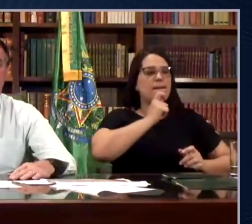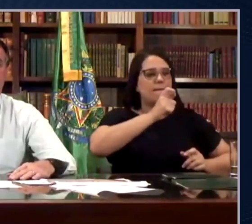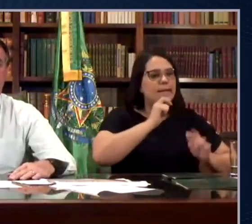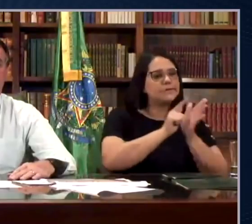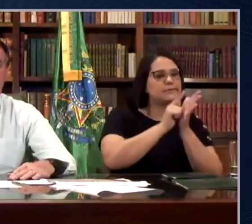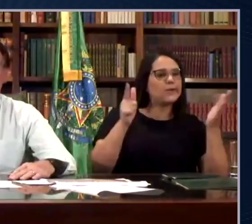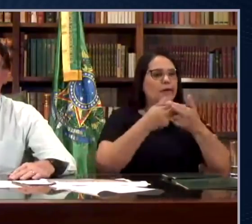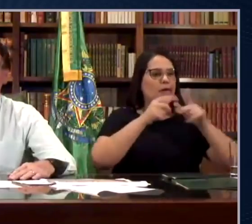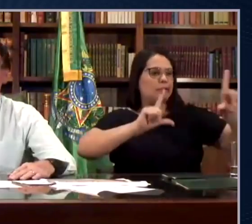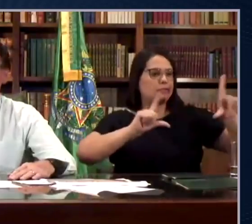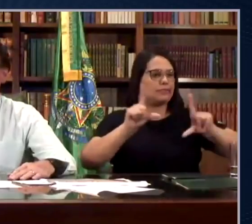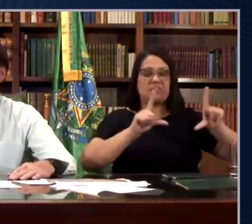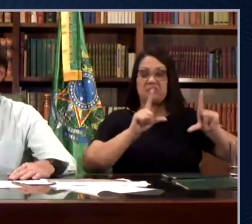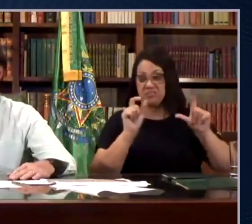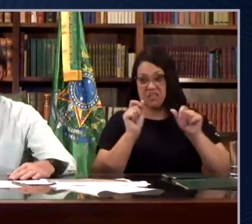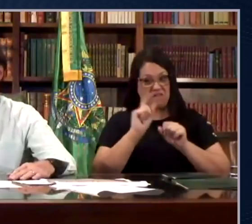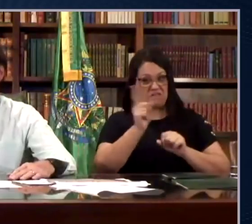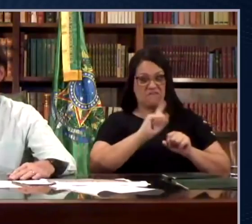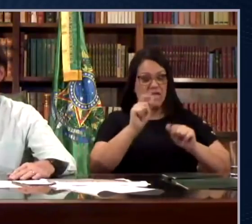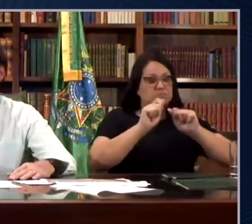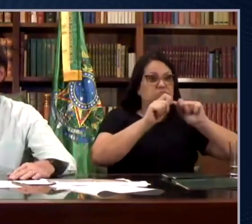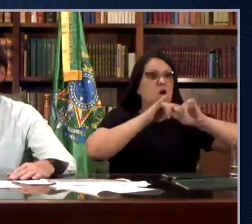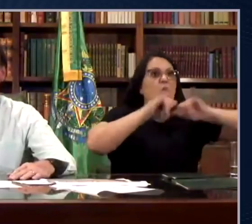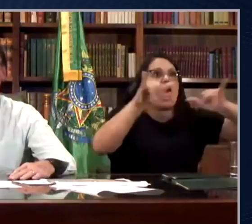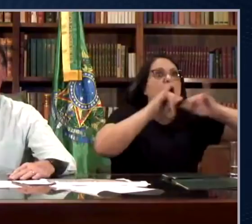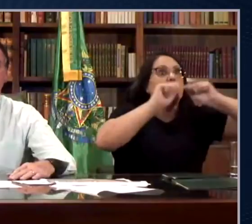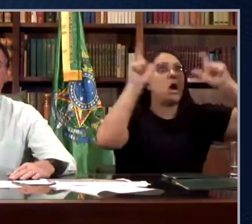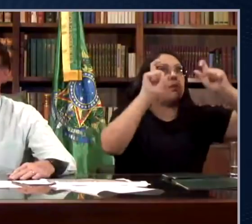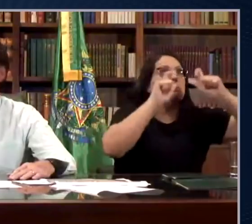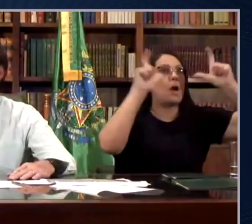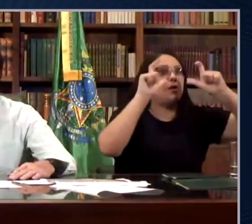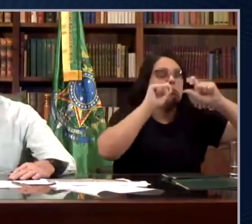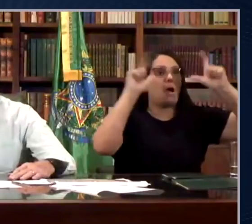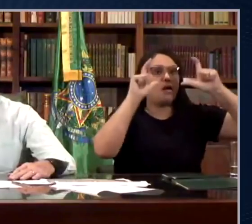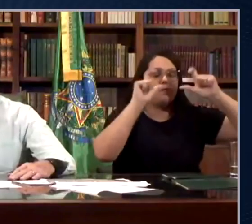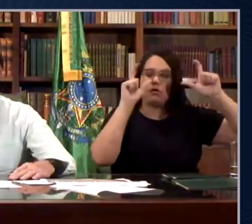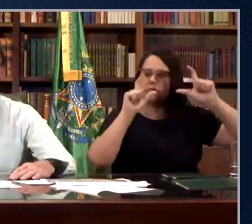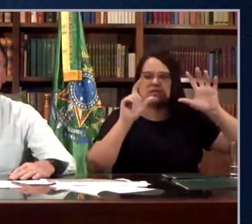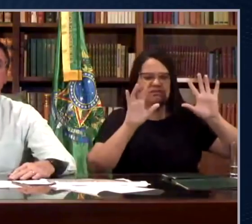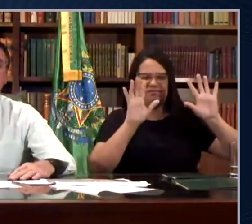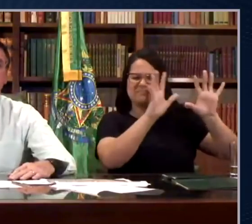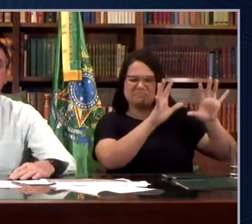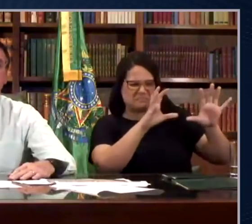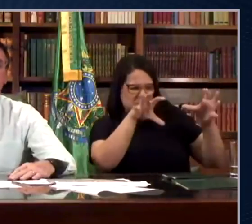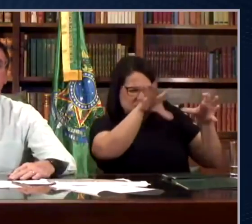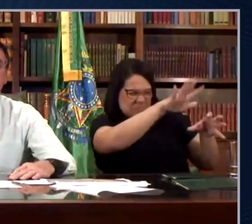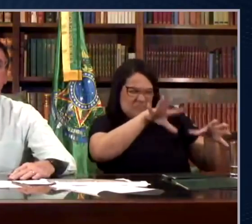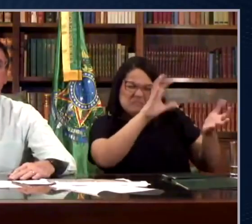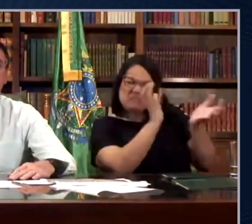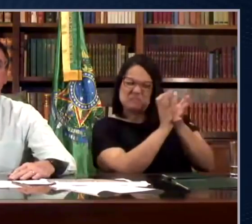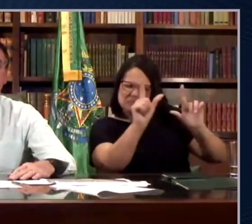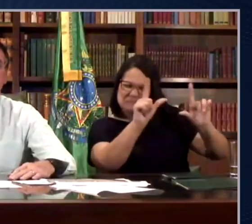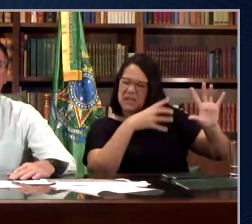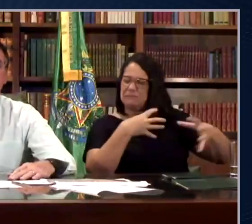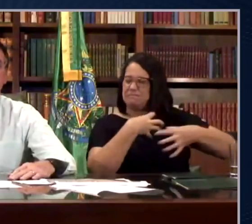está fazendo uma cobertura alarmista e eu me envergonho desse tipo de acompanhamento dos fatos. A